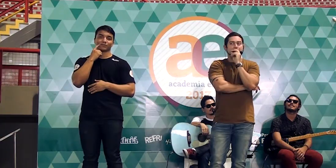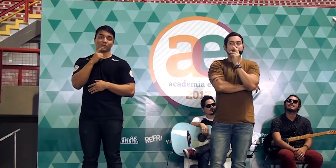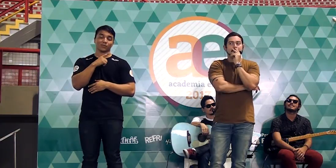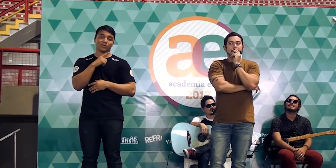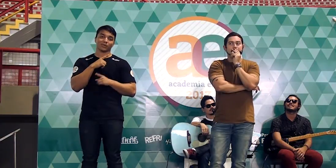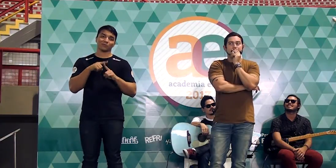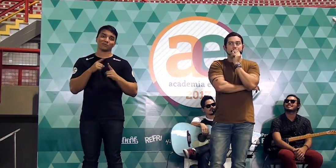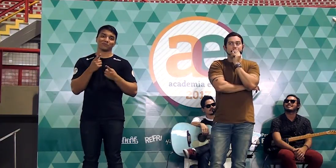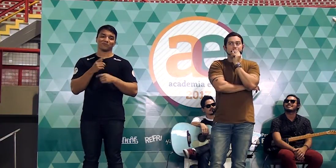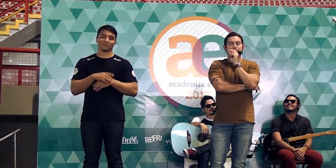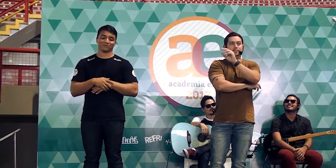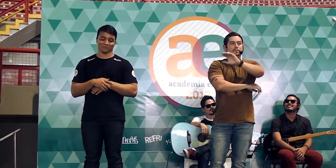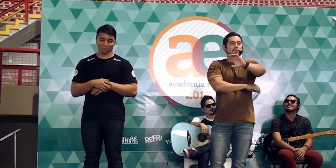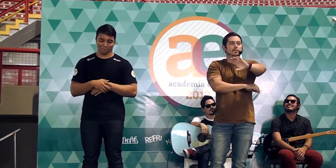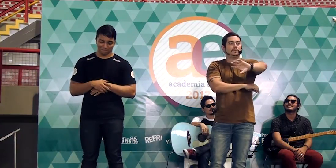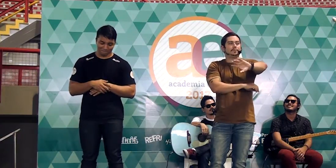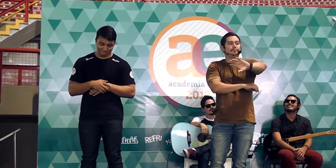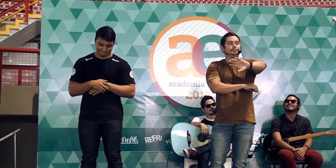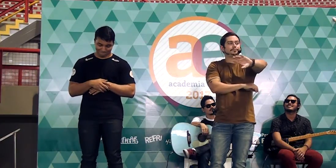Tem, mas...